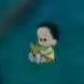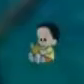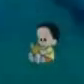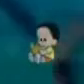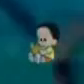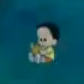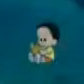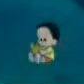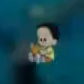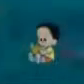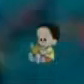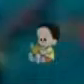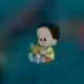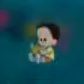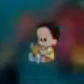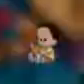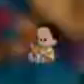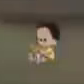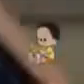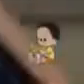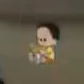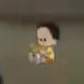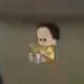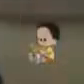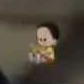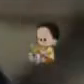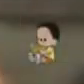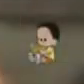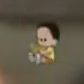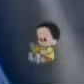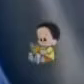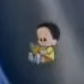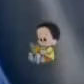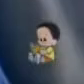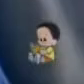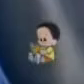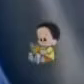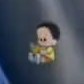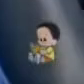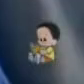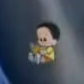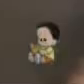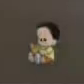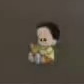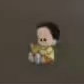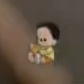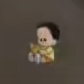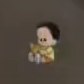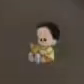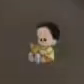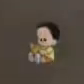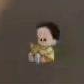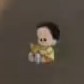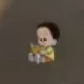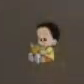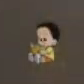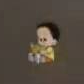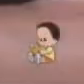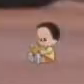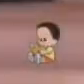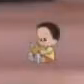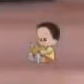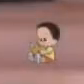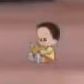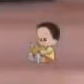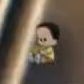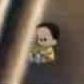mulher empurra sua cadeira de rodas. Ele volta o olhar lateralizado para as crianças brincando, depois abaixa